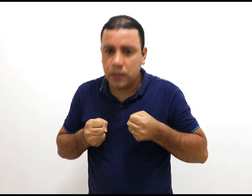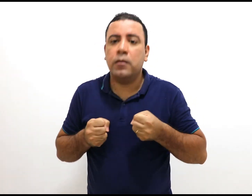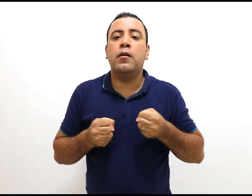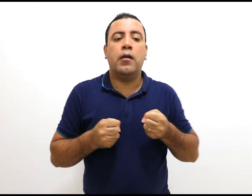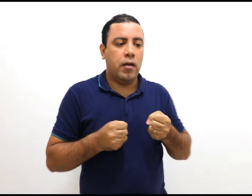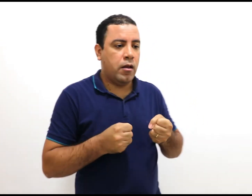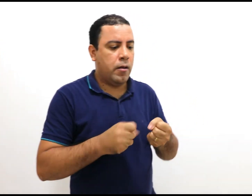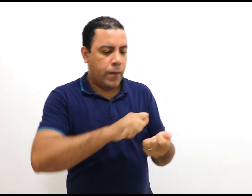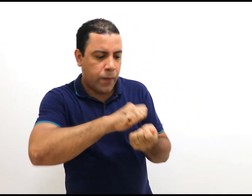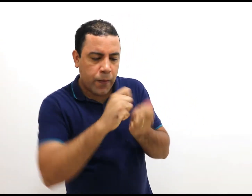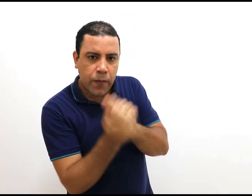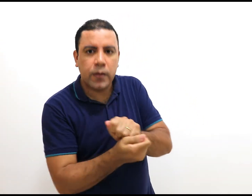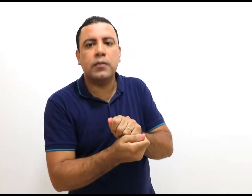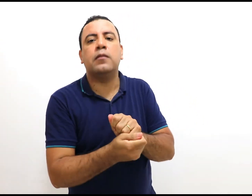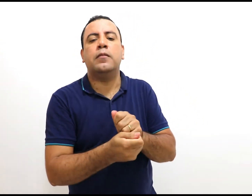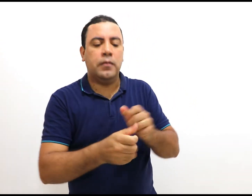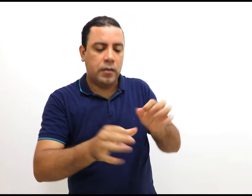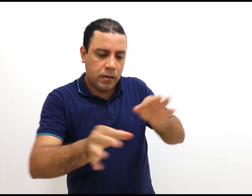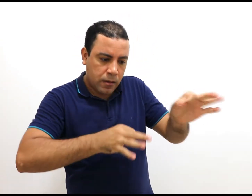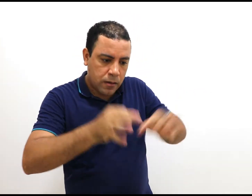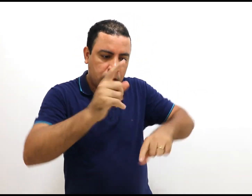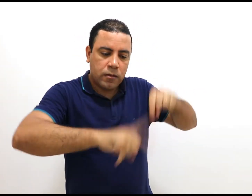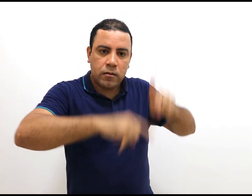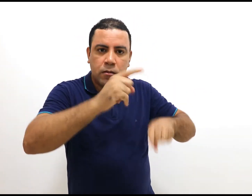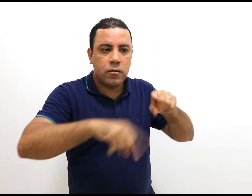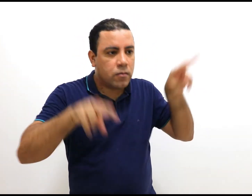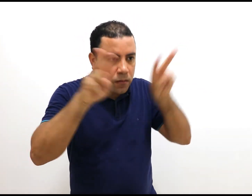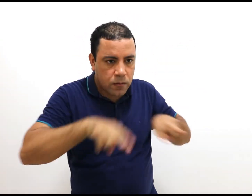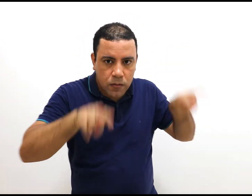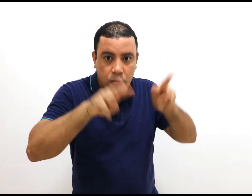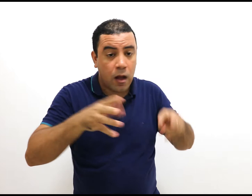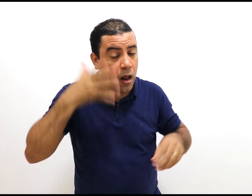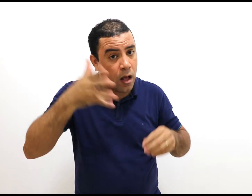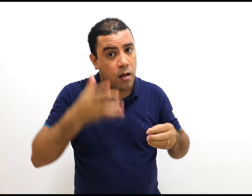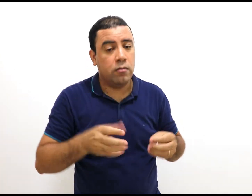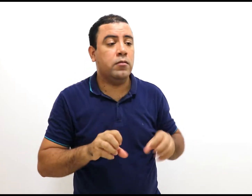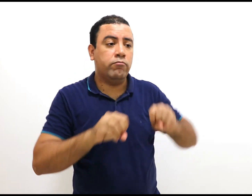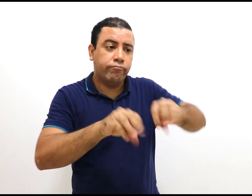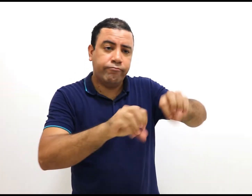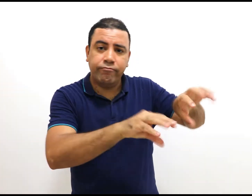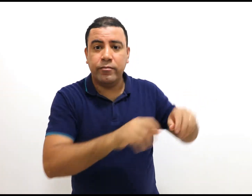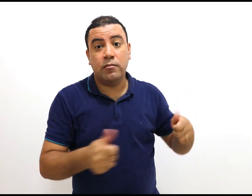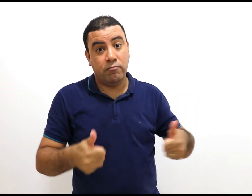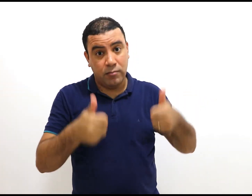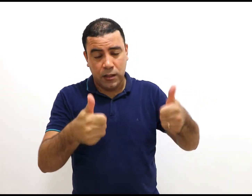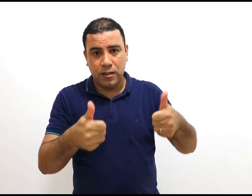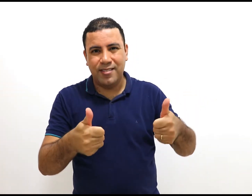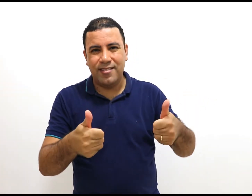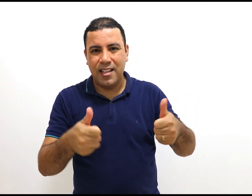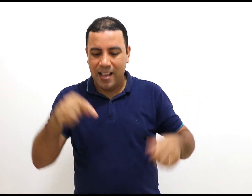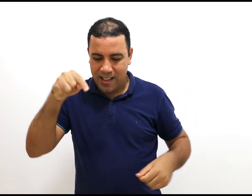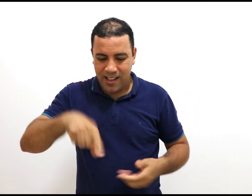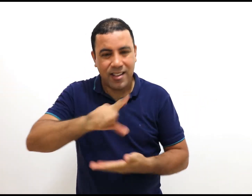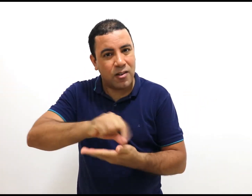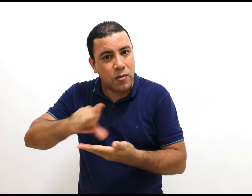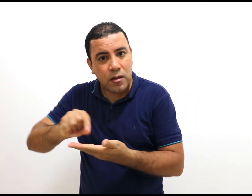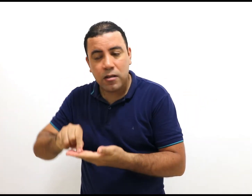aulas. E no caso deste texto, para atividades que auxiliem no aprendizado